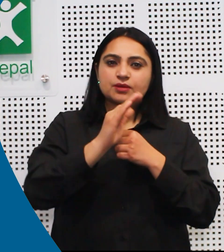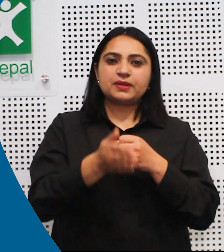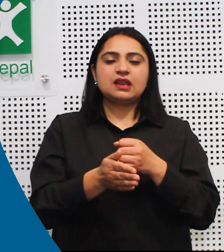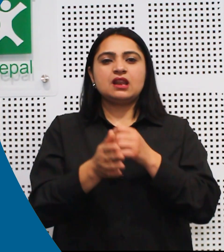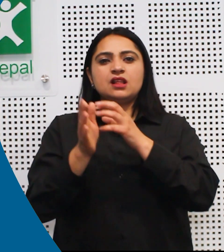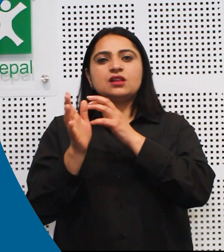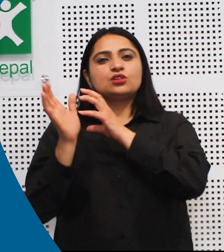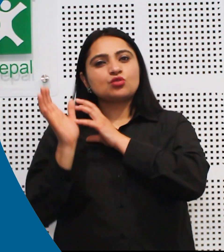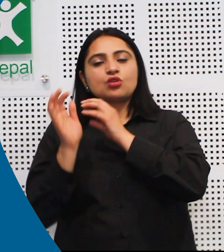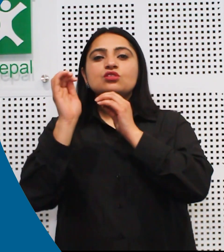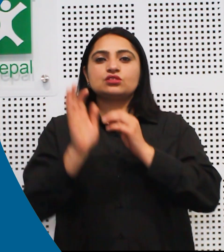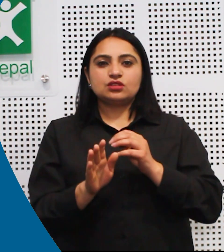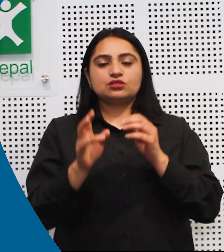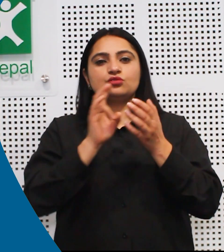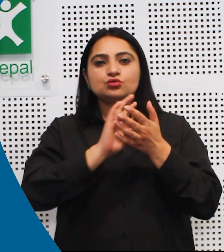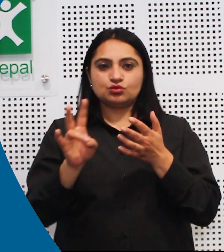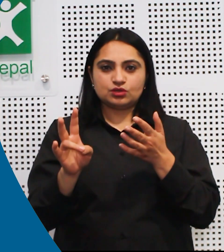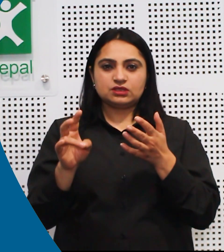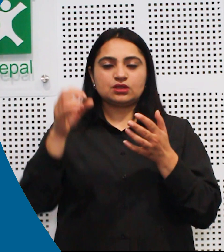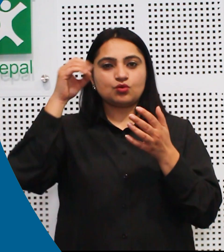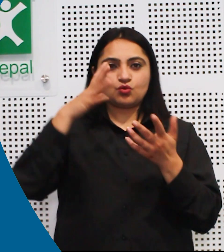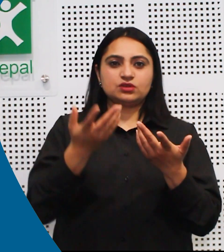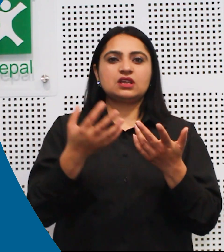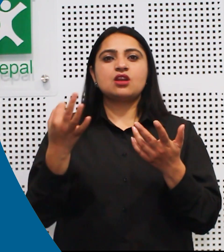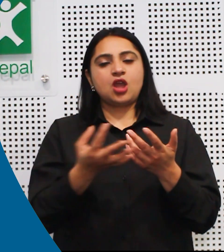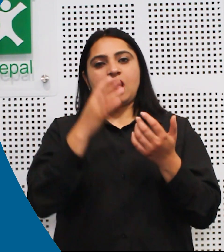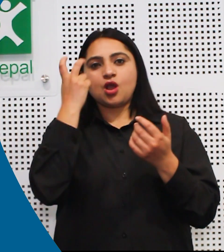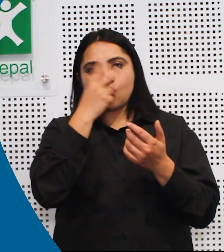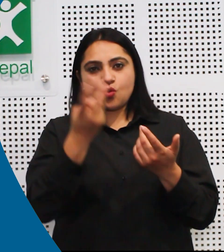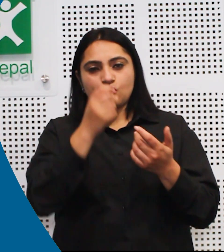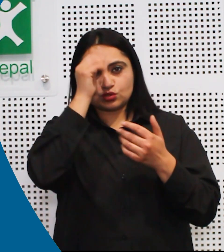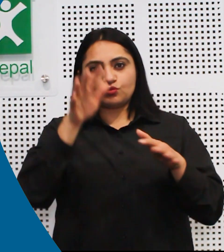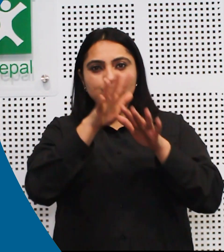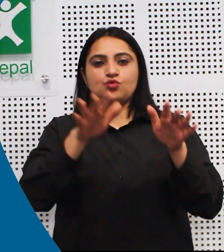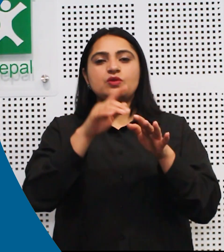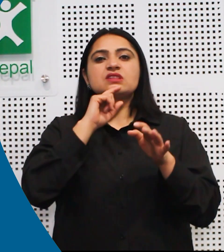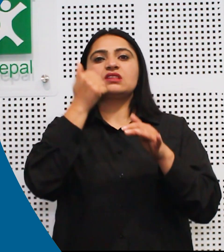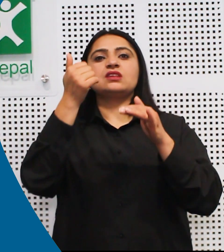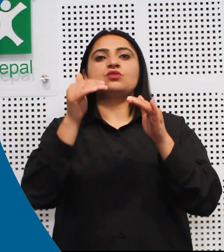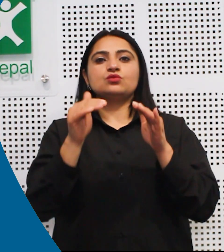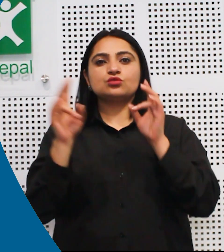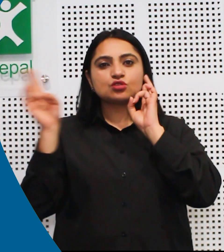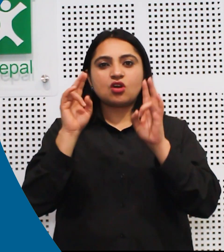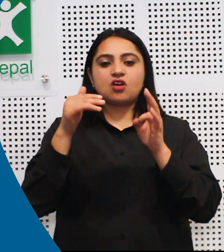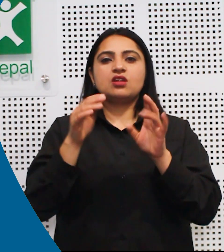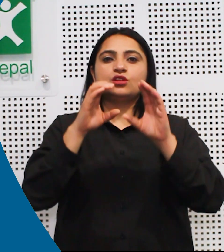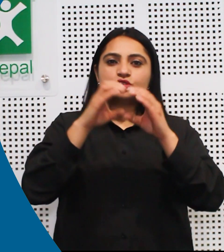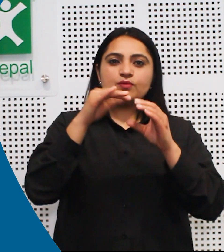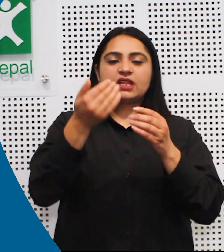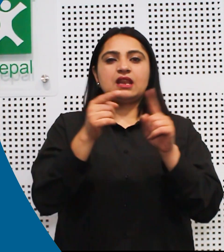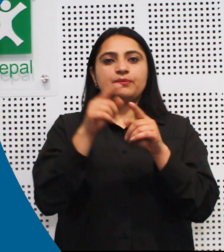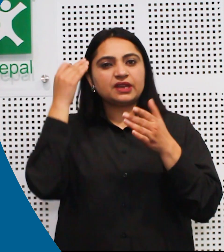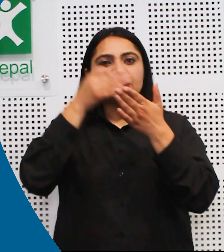सक्ने स्वच्छ ऊर्जा, उद्योग, नवीन खोज तथा पूर्वाधार र दिगो सहर तथा समुदाय आदिलाई पनि ध्यान